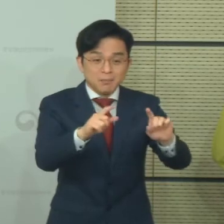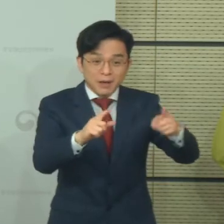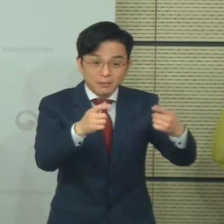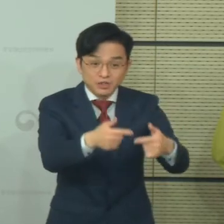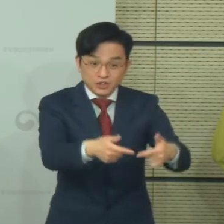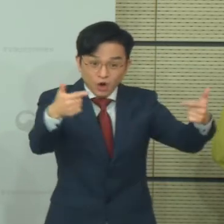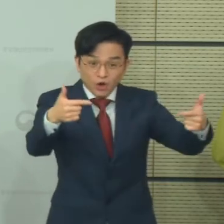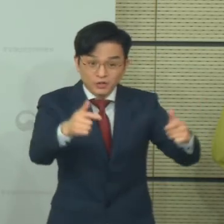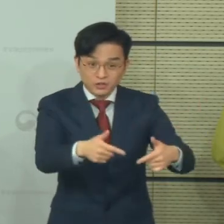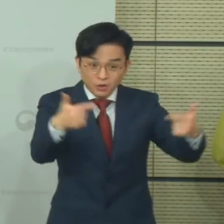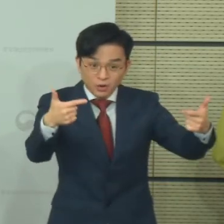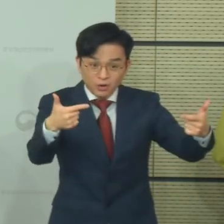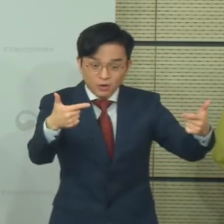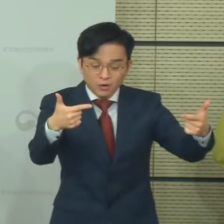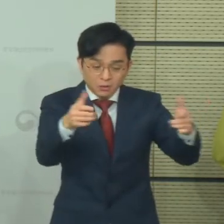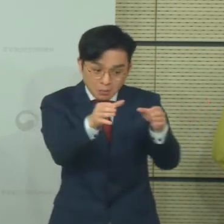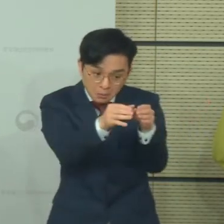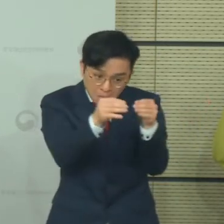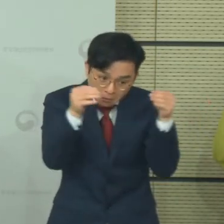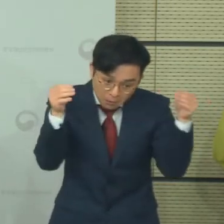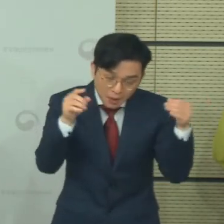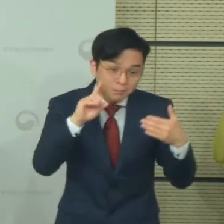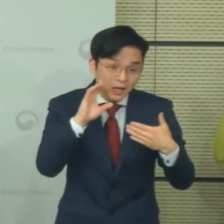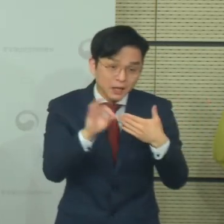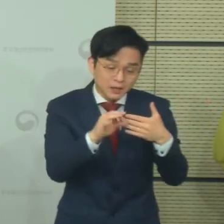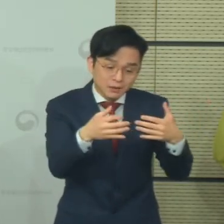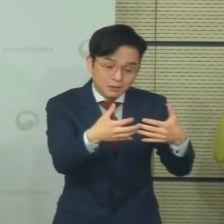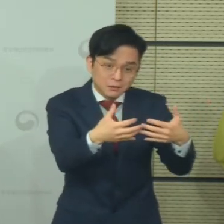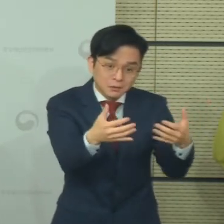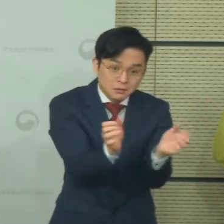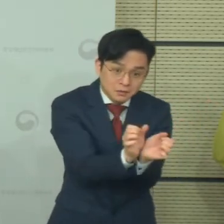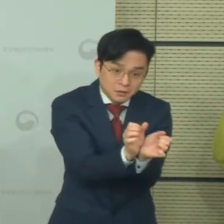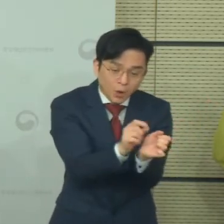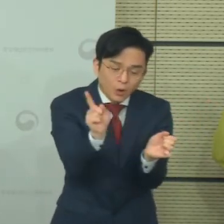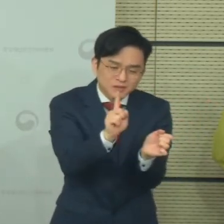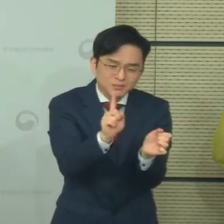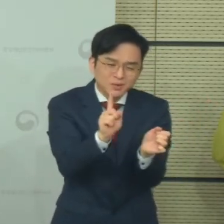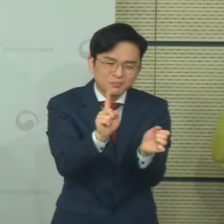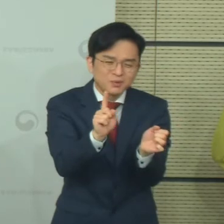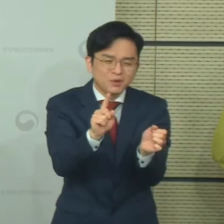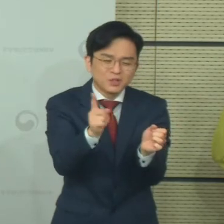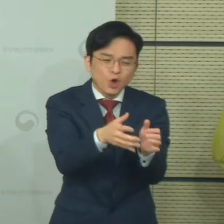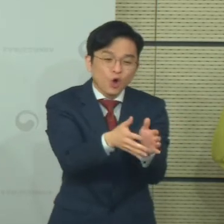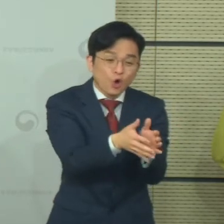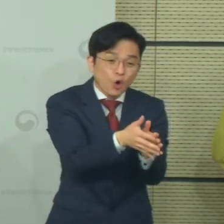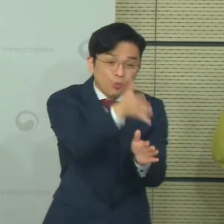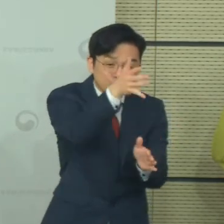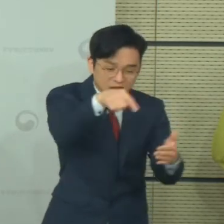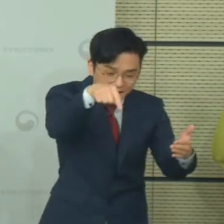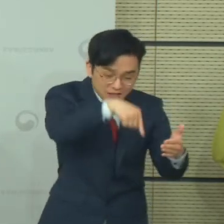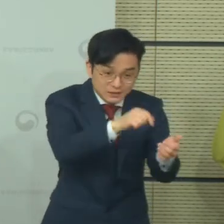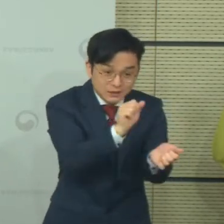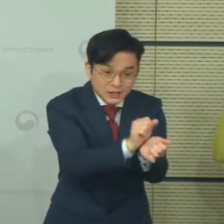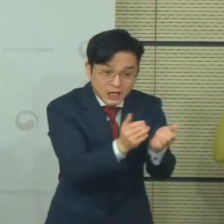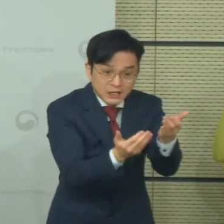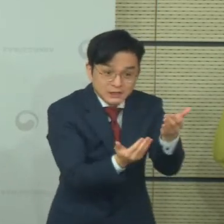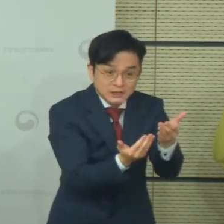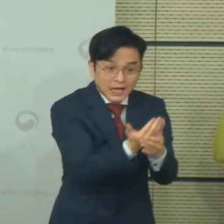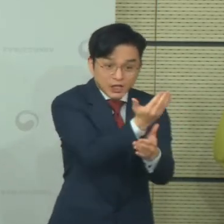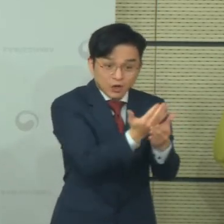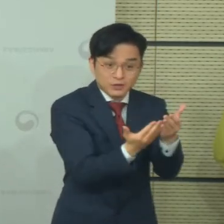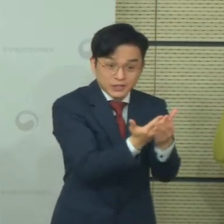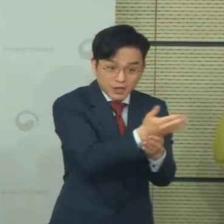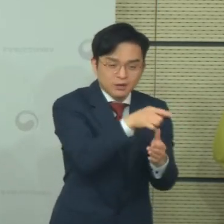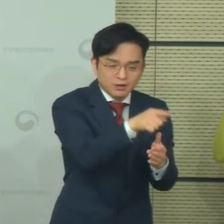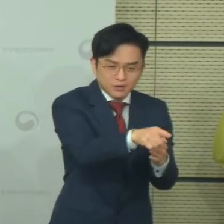10명밖에 환자가 발생 안 했다 하더라도 그 10명이 전국 각지에서 한 명 한 명씩 10명이 발견된다 그러면 10군데의 감염 스팟이